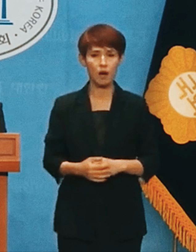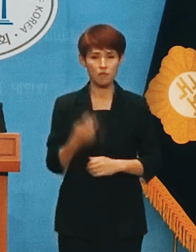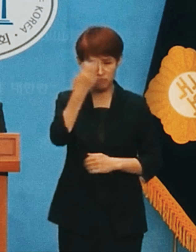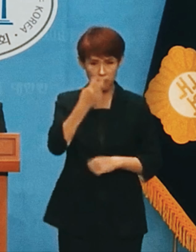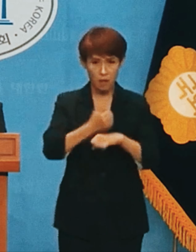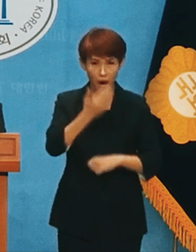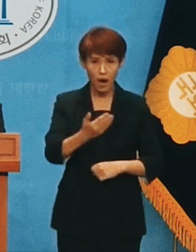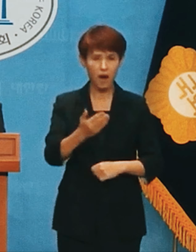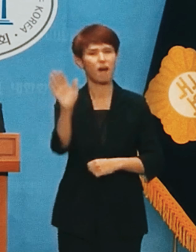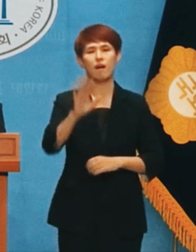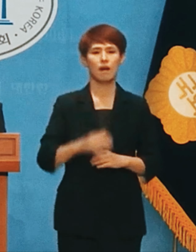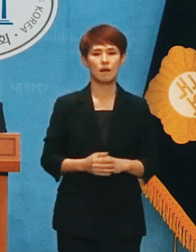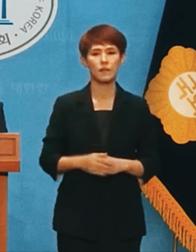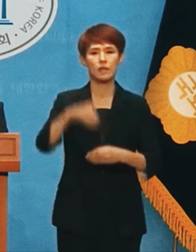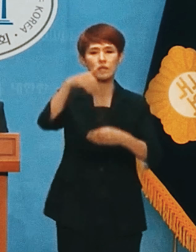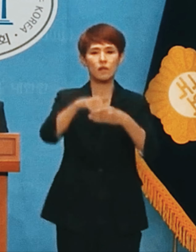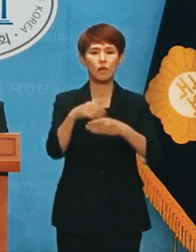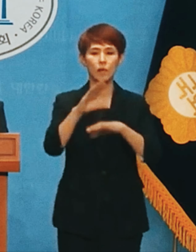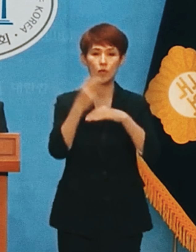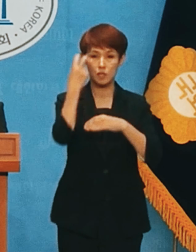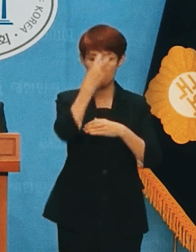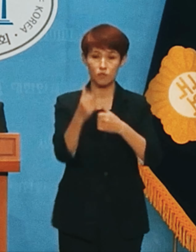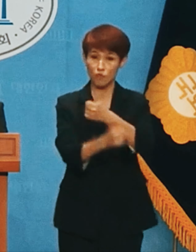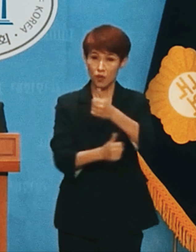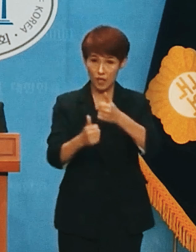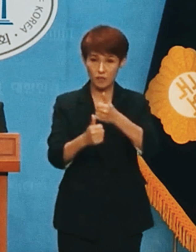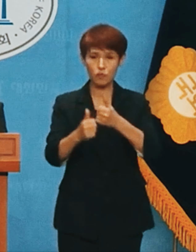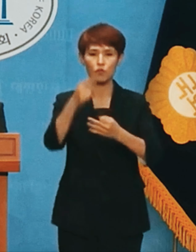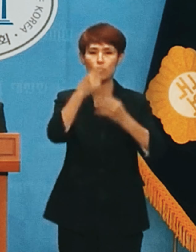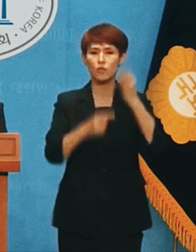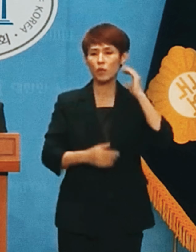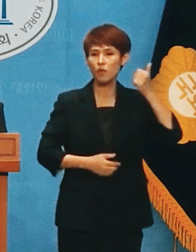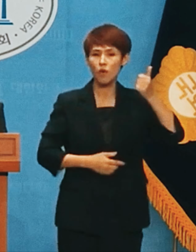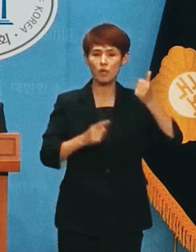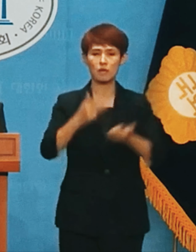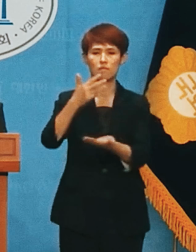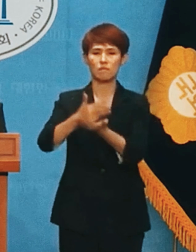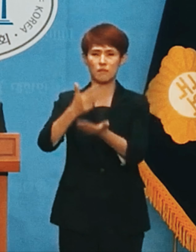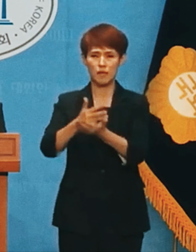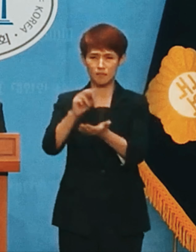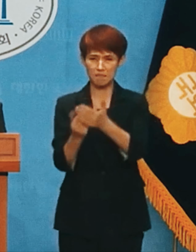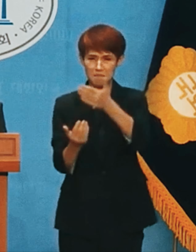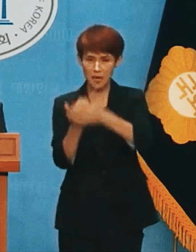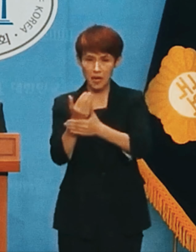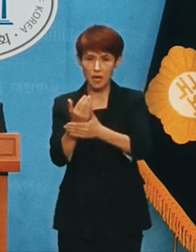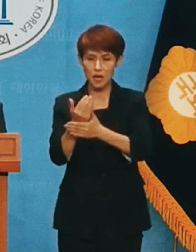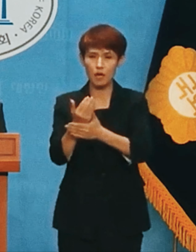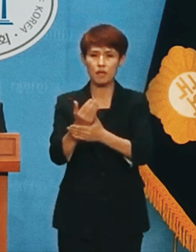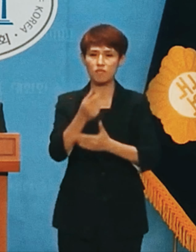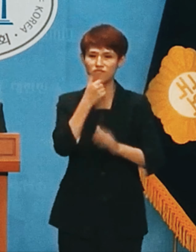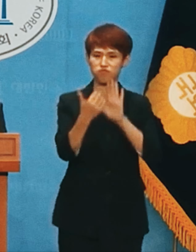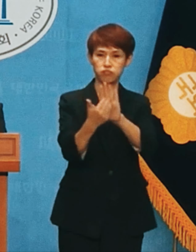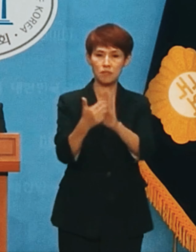됩니까 선거방송 심의위는 윤 대통령의 이태원 참사 특별법 거부권 행사 해병대